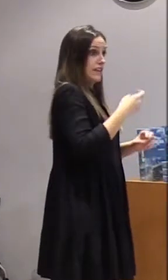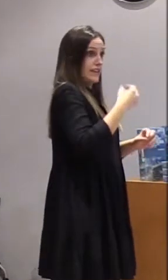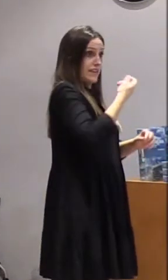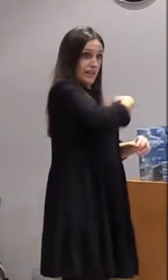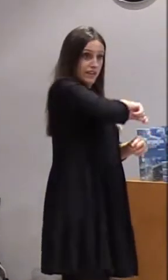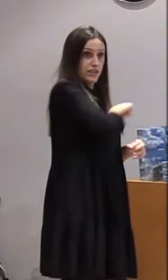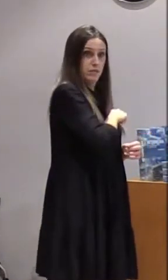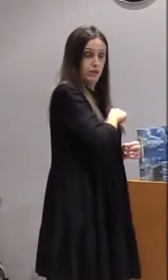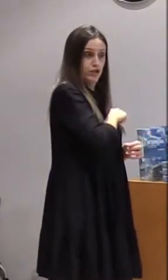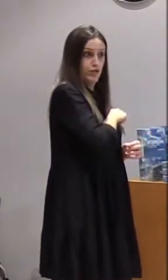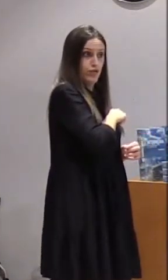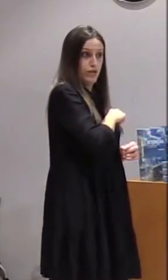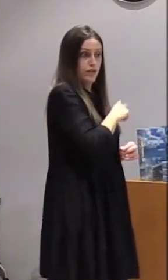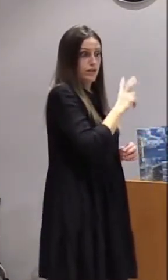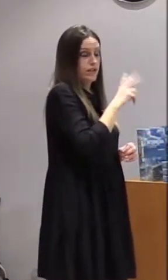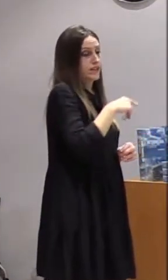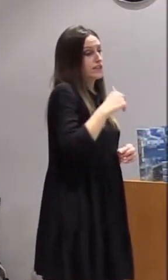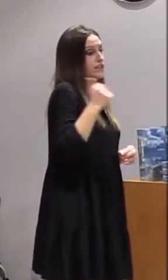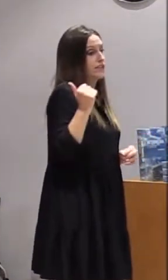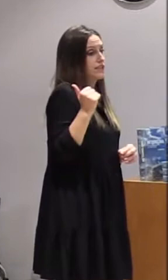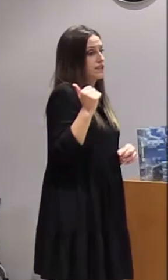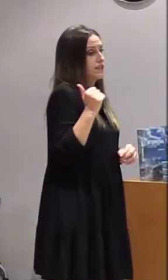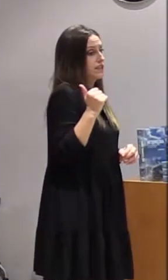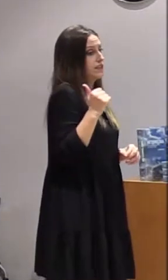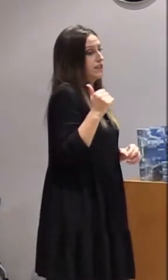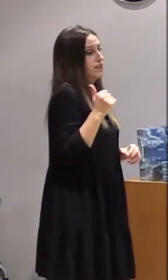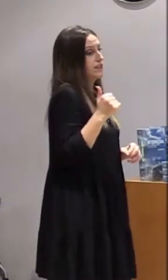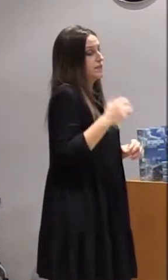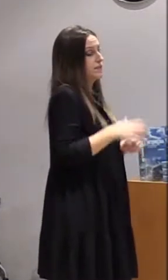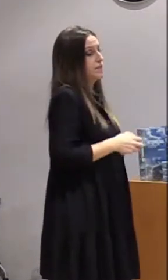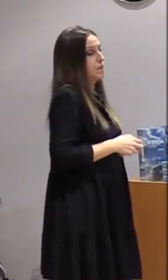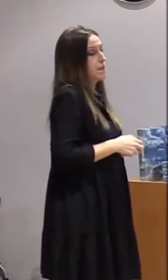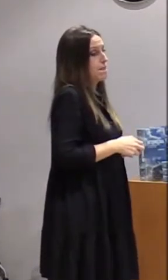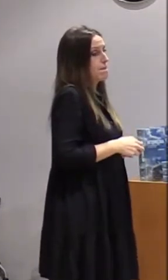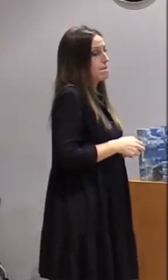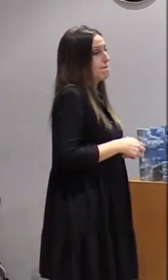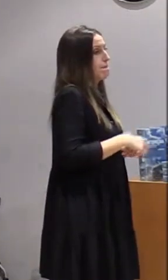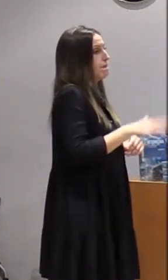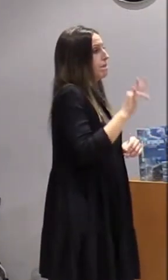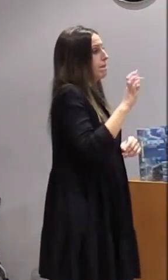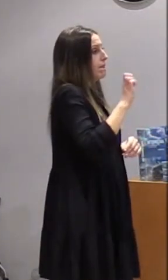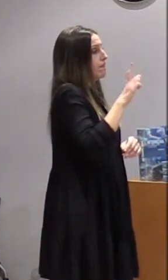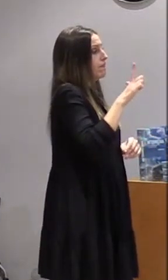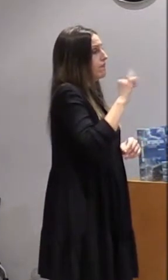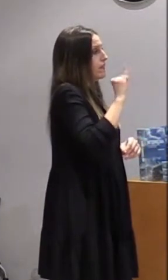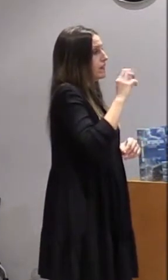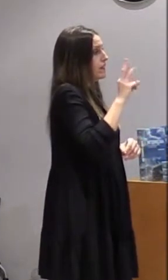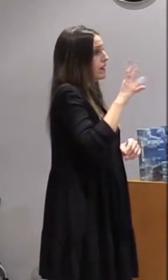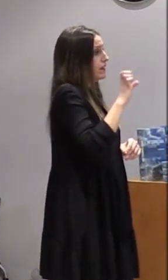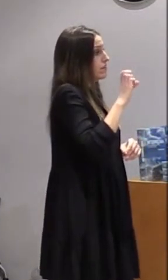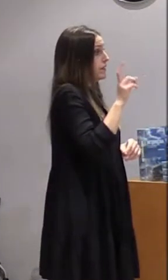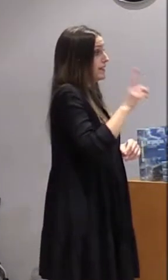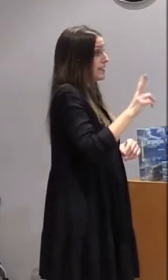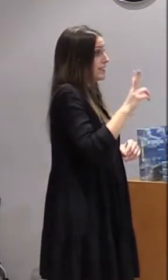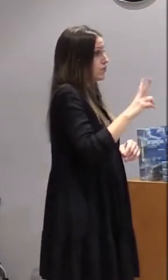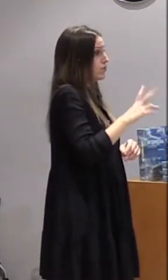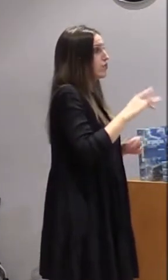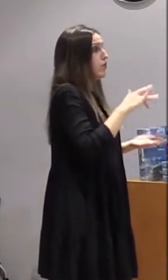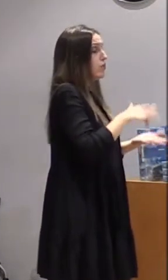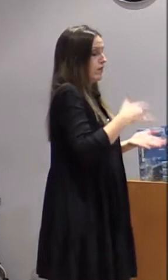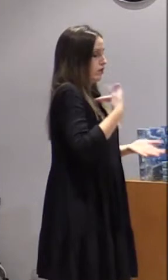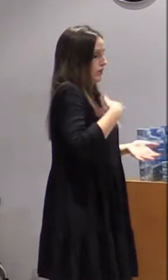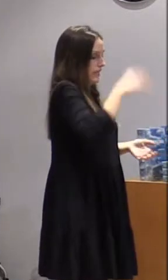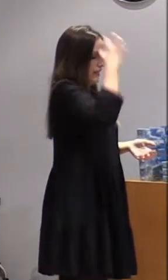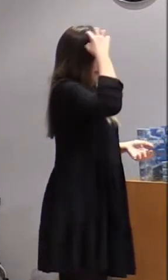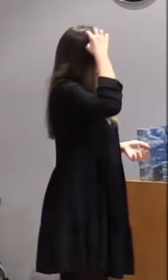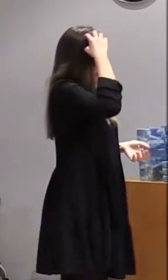los cielos de Patinir, ese personaje fue Felipe II. Cuando Felipe II, ya siendo monarca,